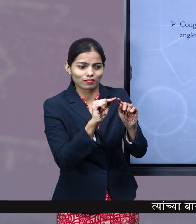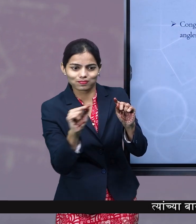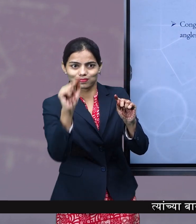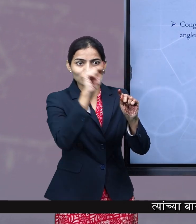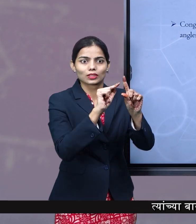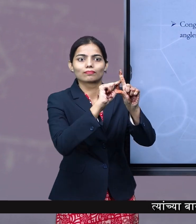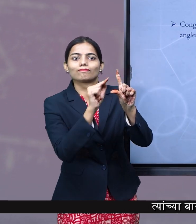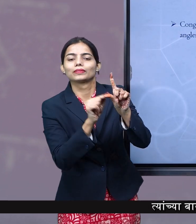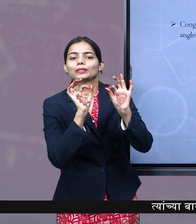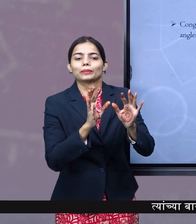समान असतात.